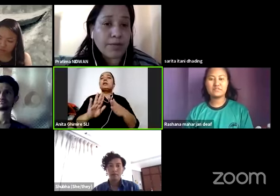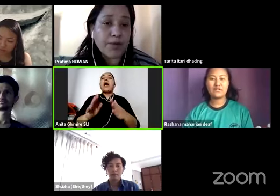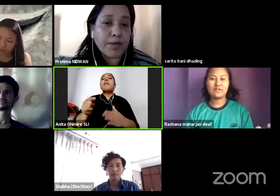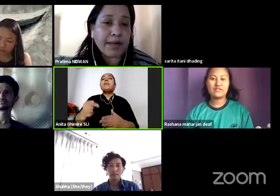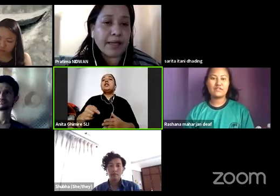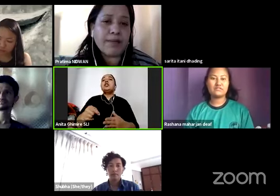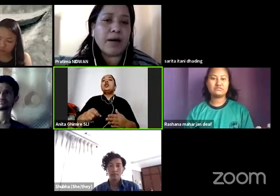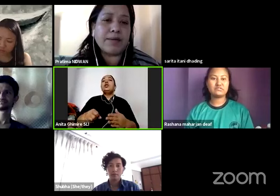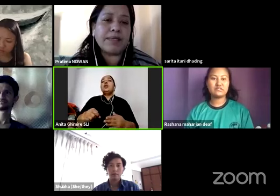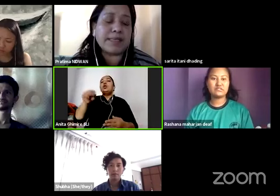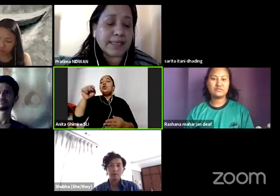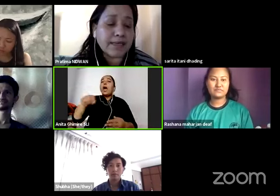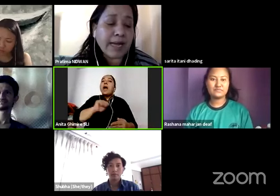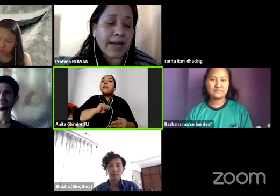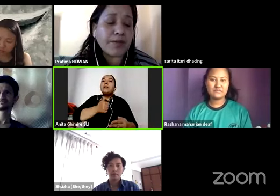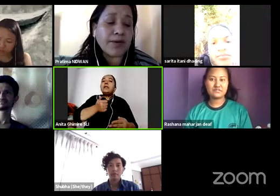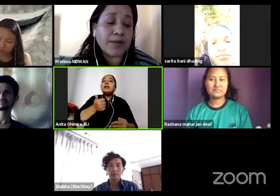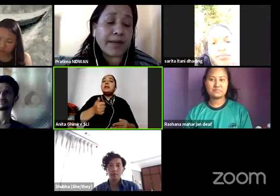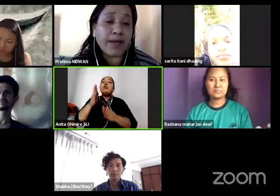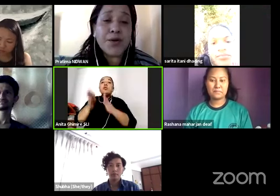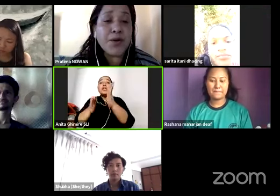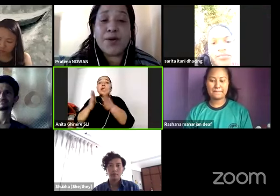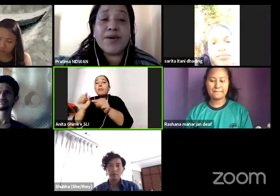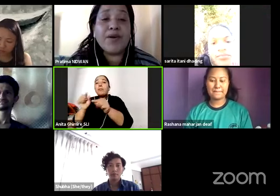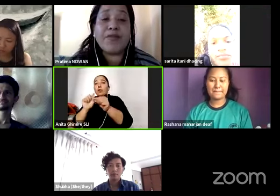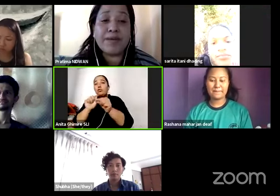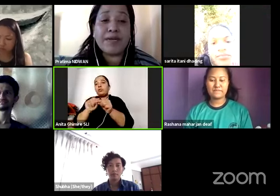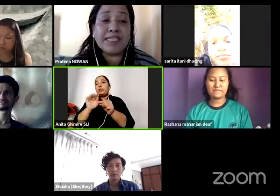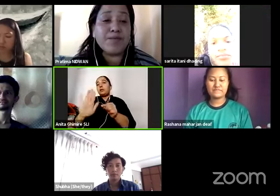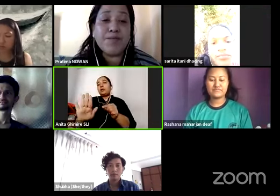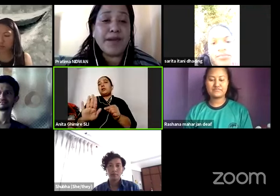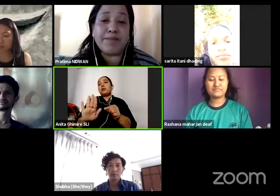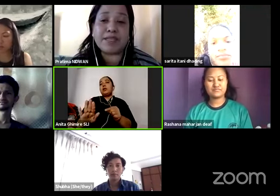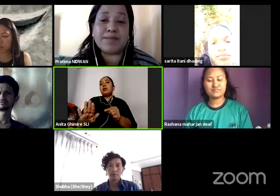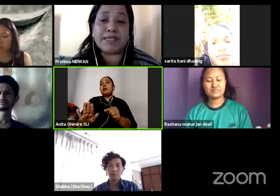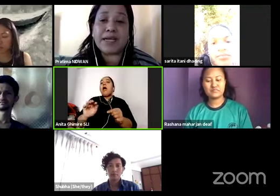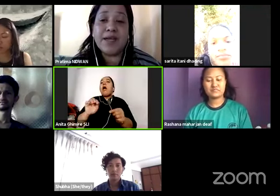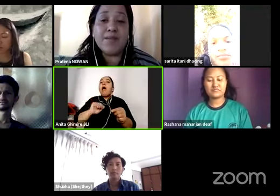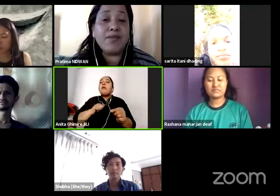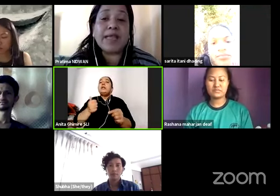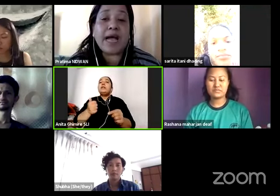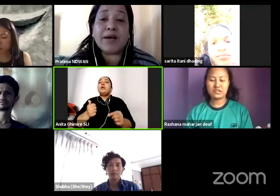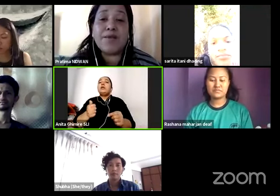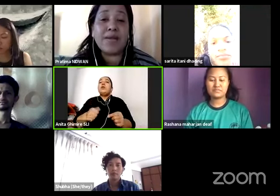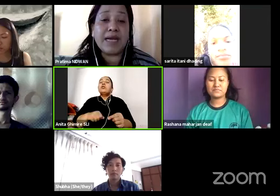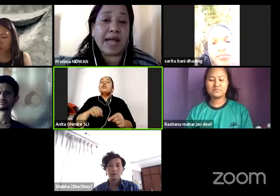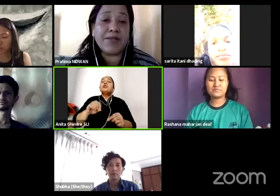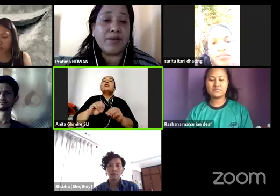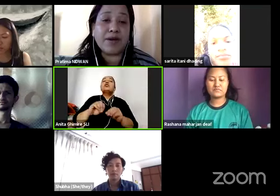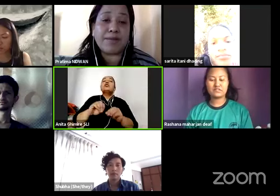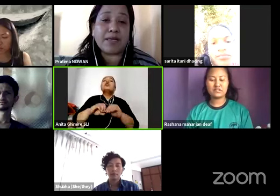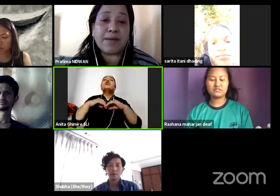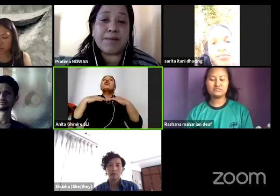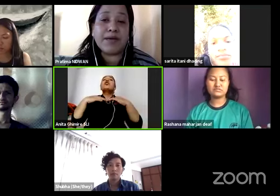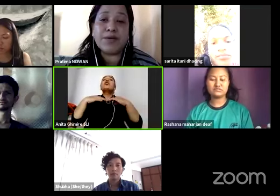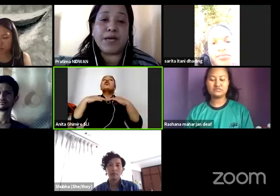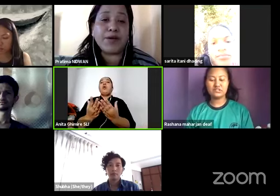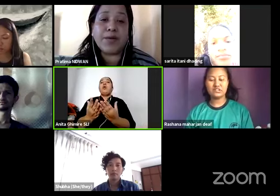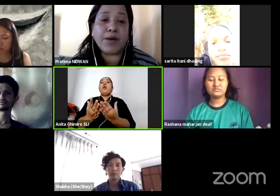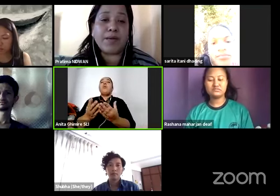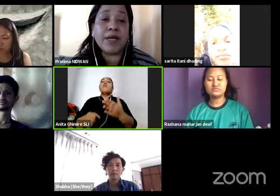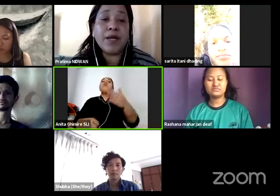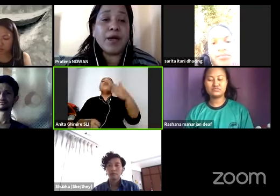मैले भन्नु पर्दाखेरि म अब इन्टरसेक्सनमा काम गर्नु पर्दाखेरि ओभरअल फेमिनिस्ट मुभमेन्टभित्र चाहिँ मूलधारको महिला आन्दोलनभित्रमा पनि